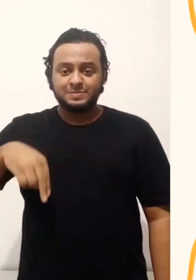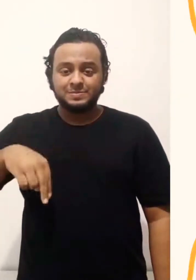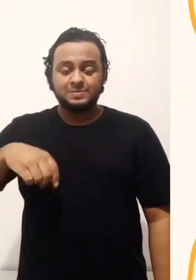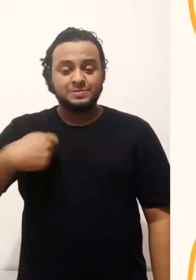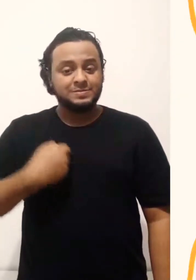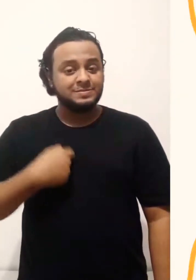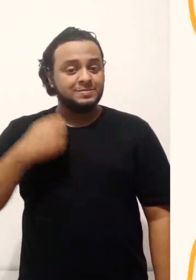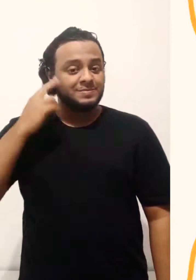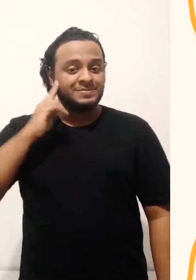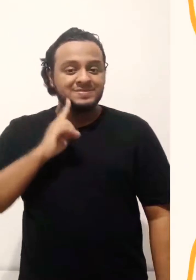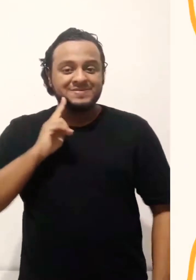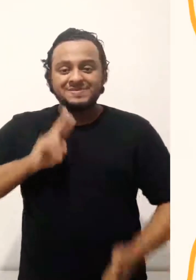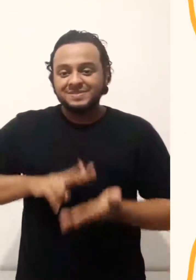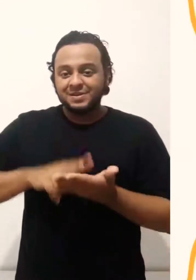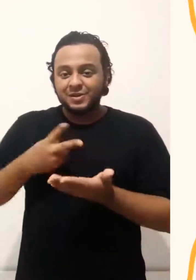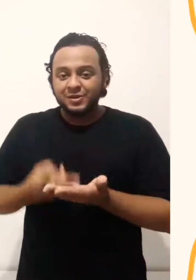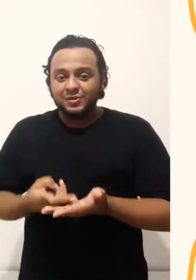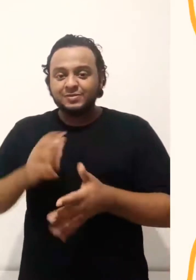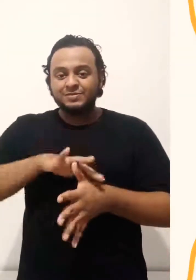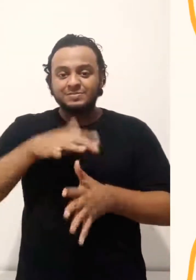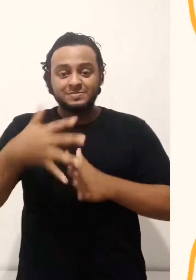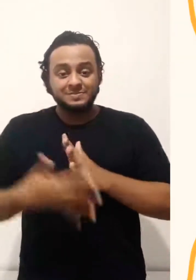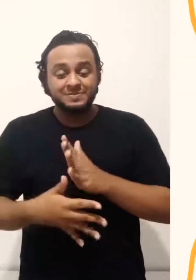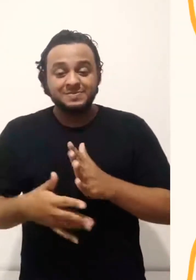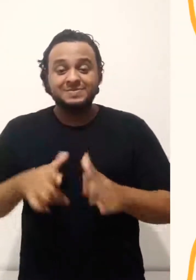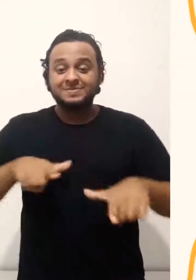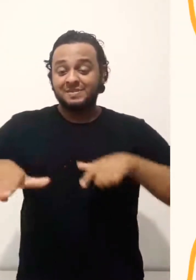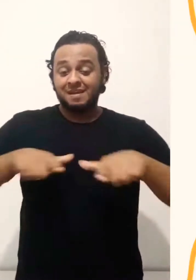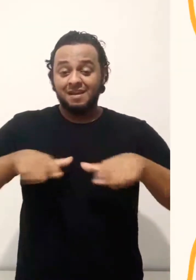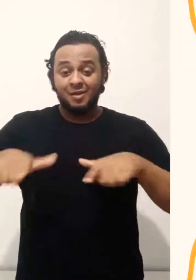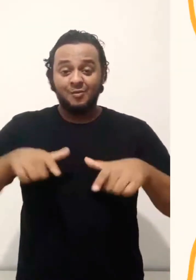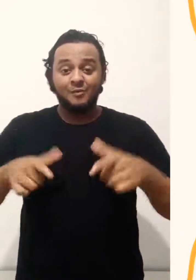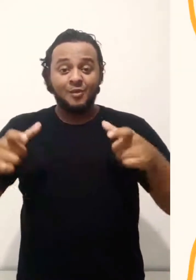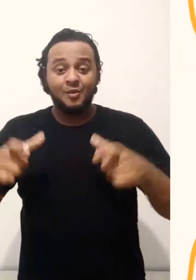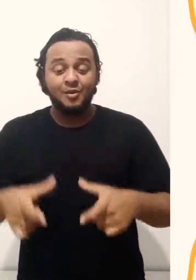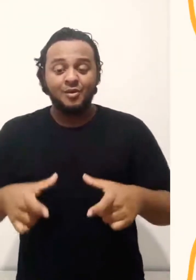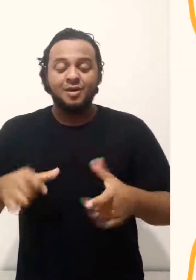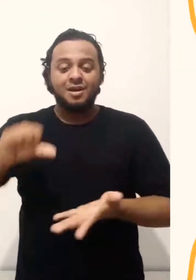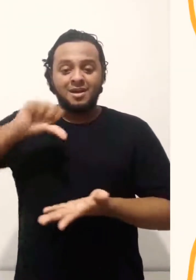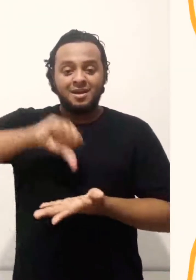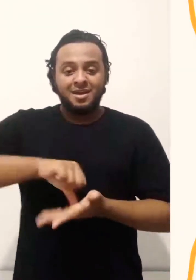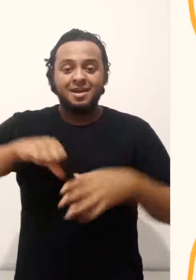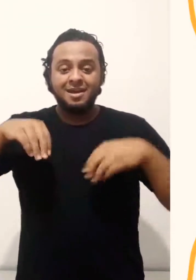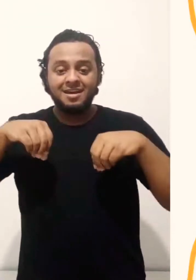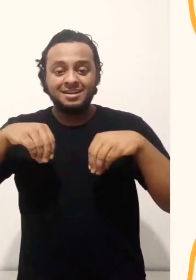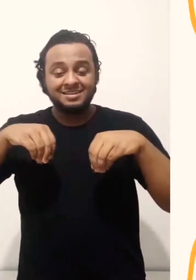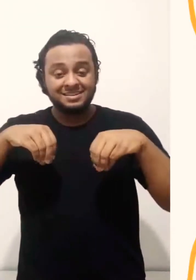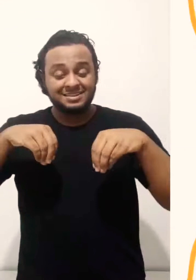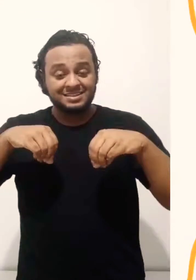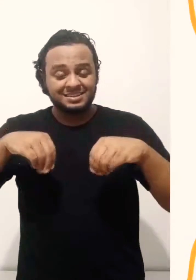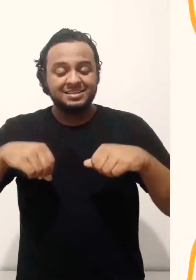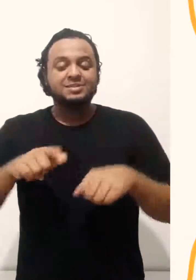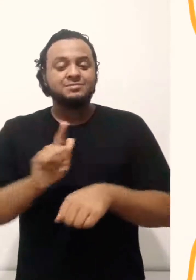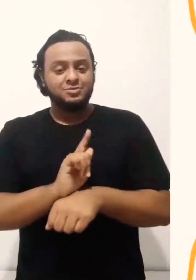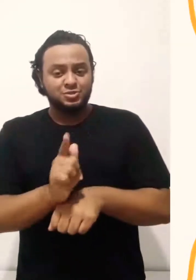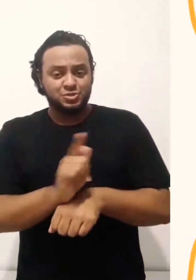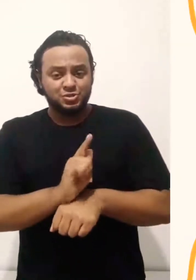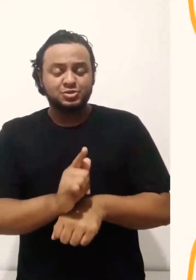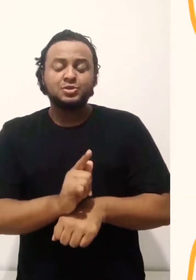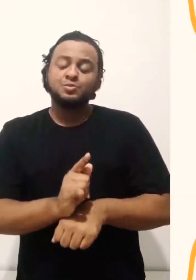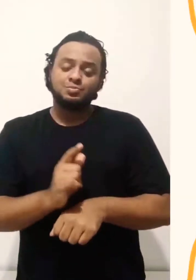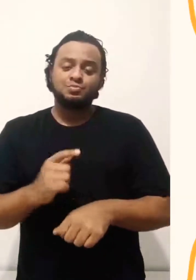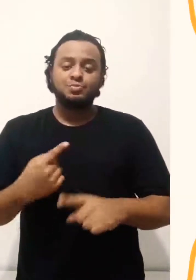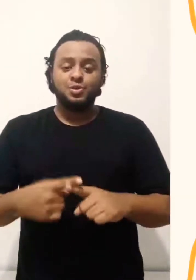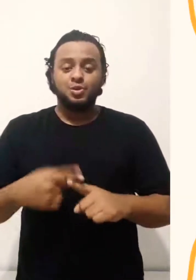Nielson Oliveira. Eu sou tradutor de Libras e trabalho no Campus 2, na cidade de Areia. Faço parte da gestão